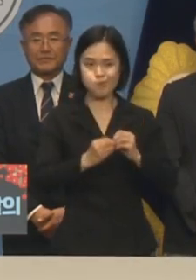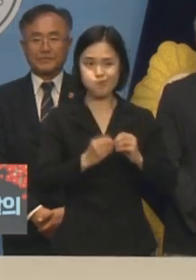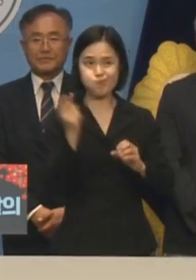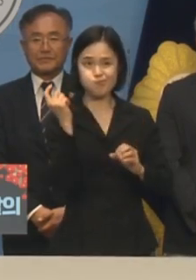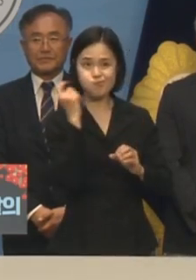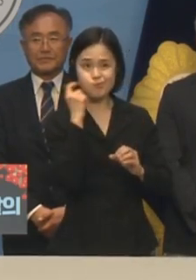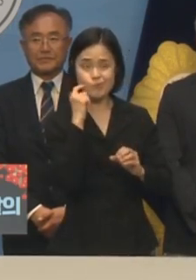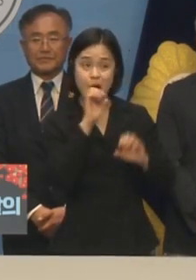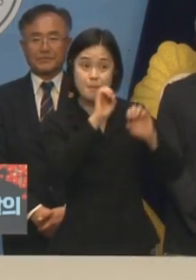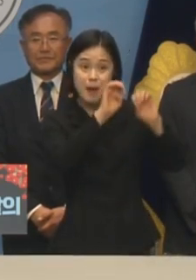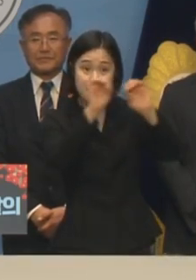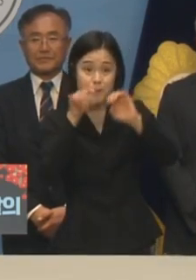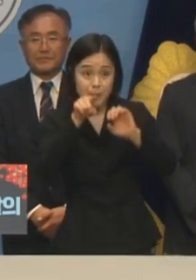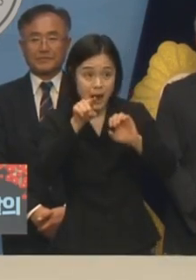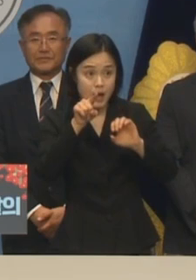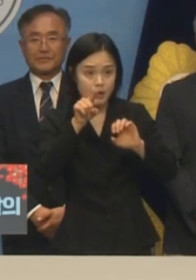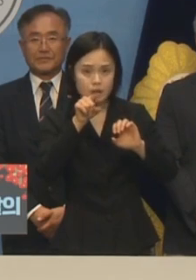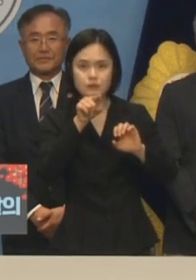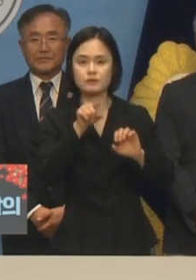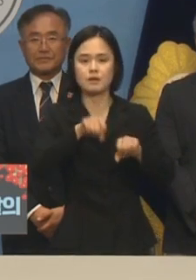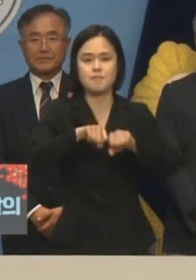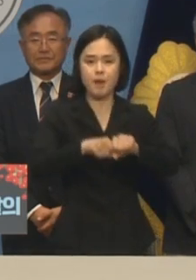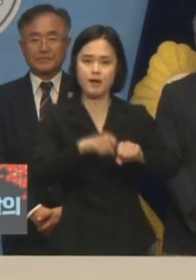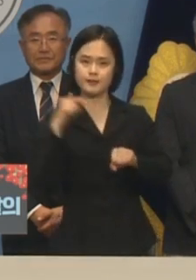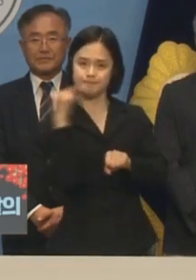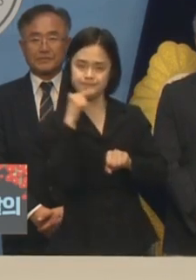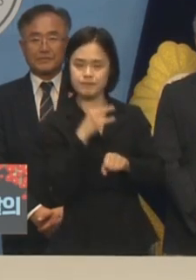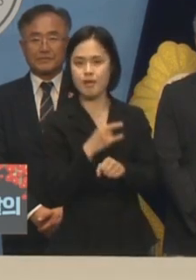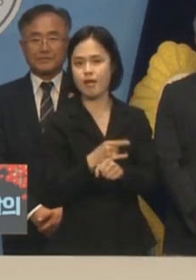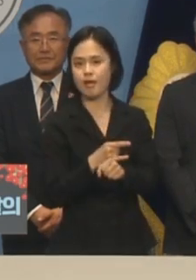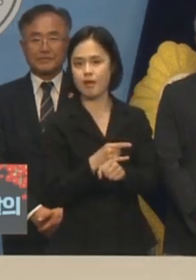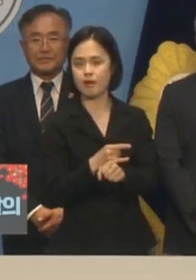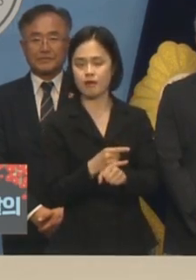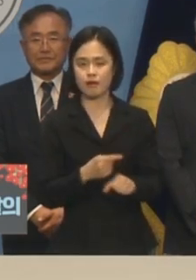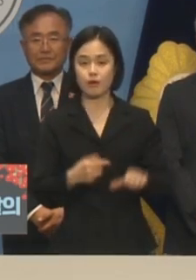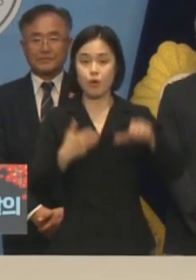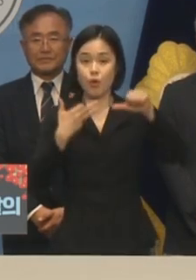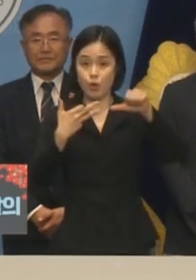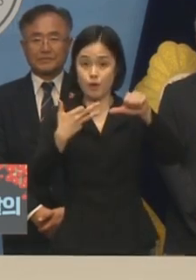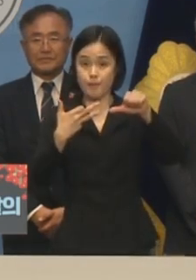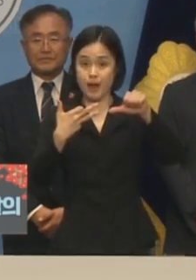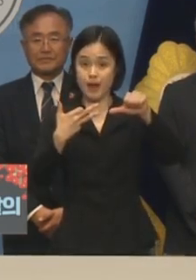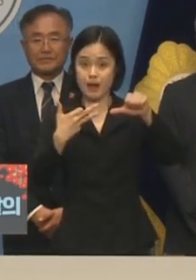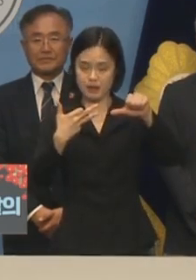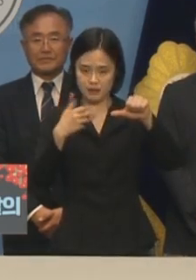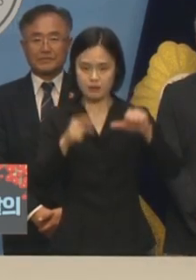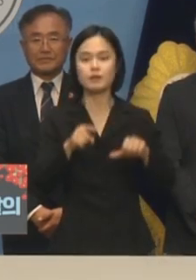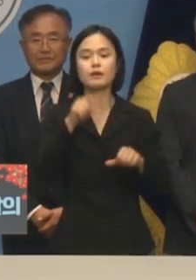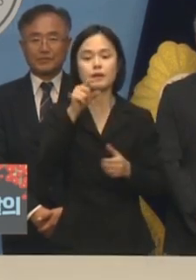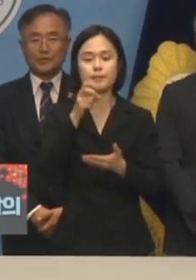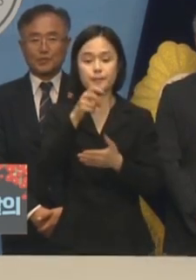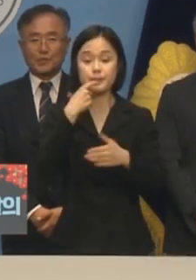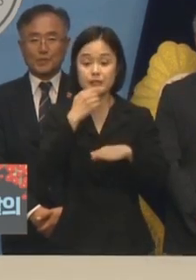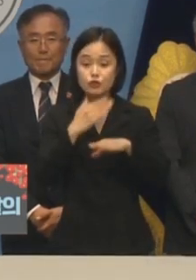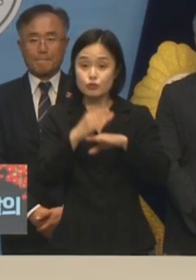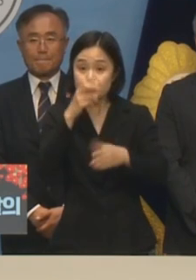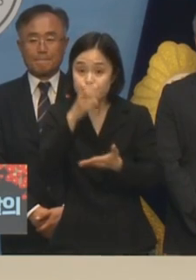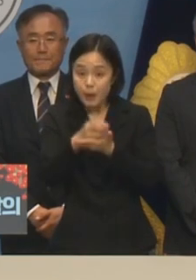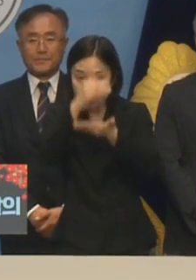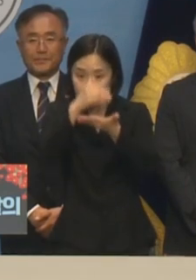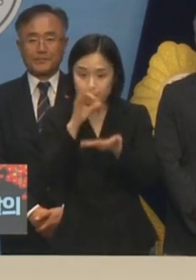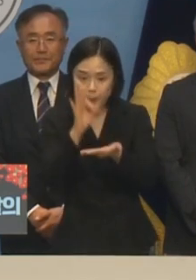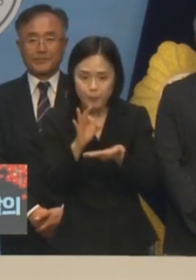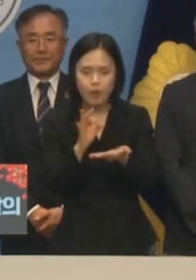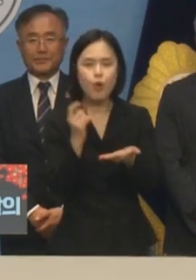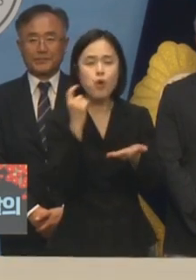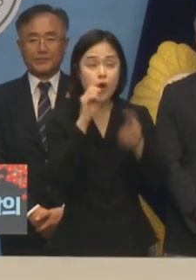강력하게 처벌할 수 있도록 하겠습니다. 5.18 민주화운동법에는 허위사실 유포 처벌 조항이 있지만 제주